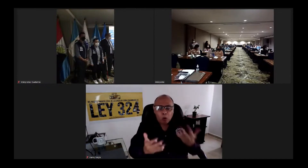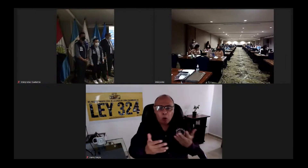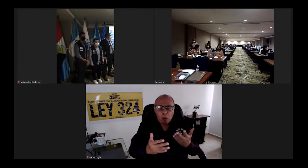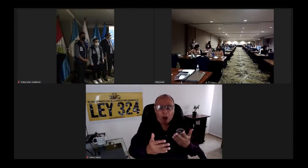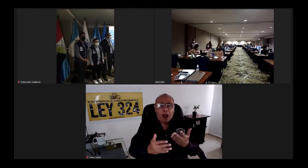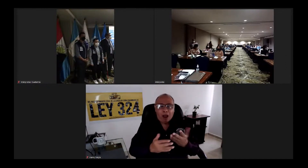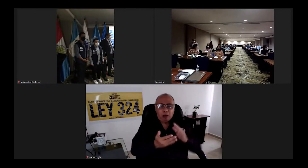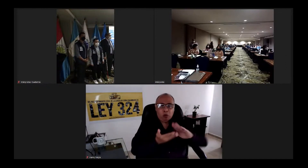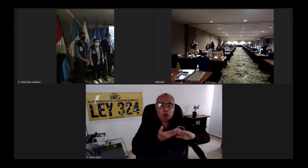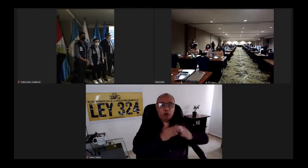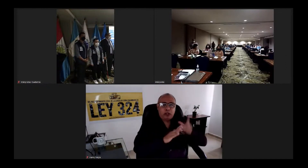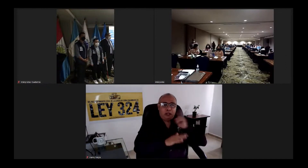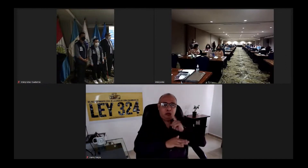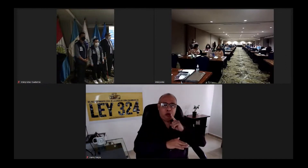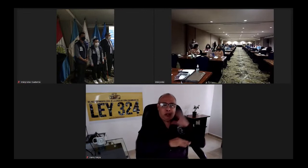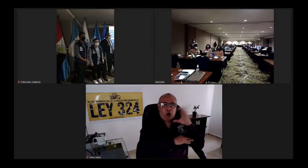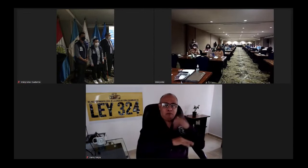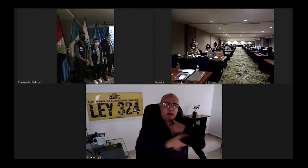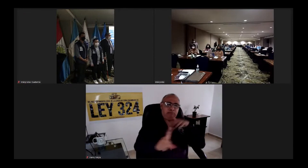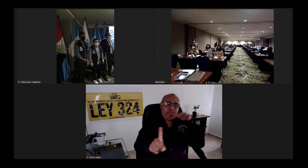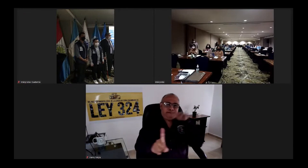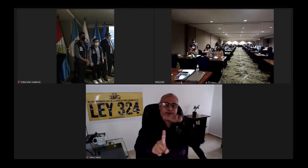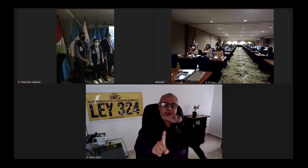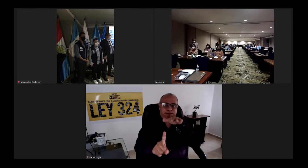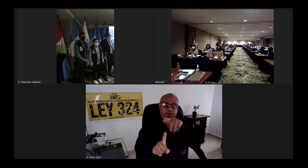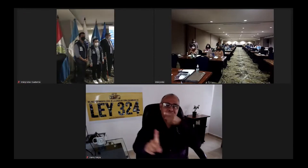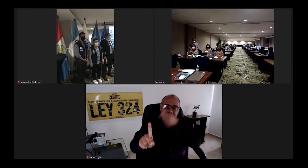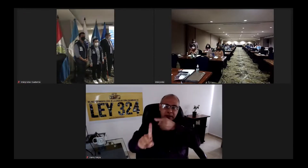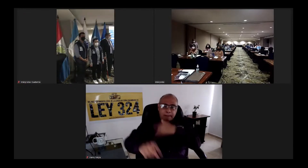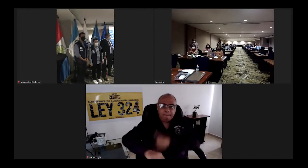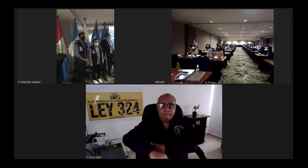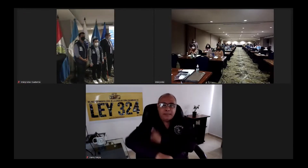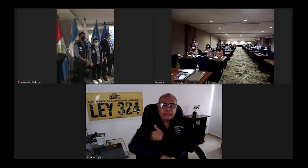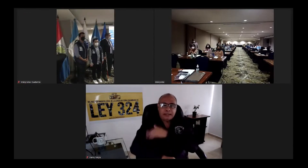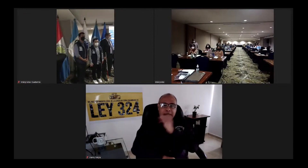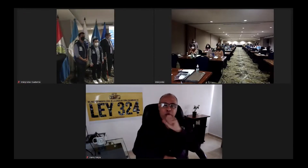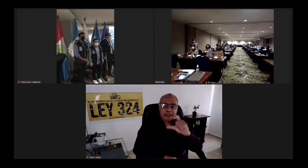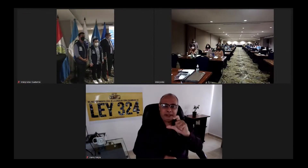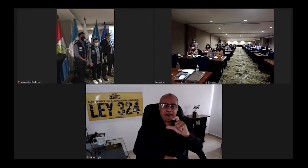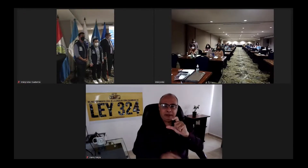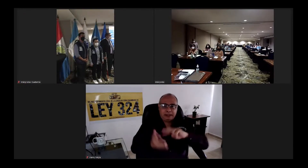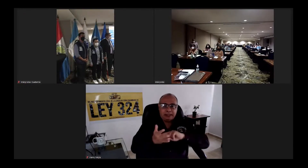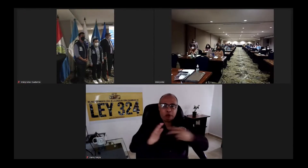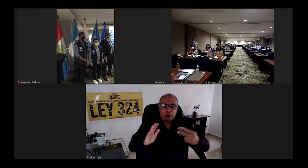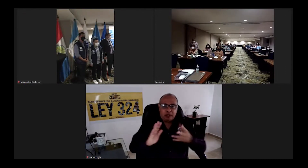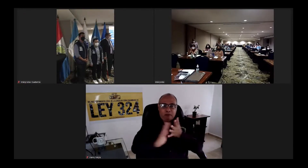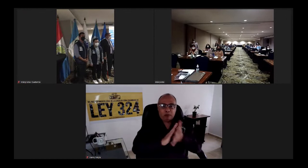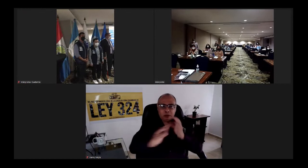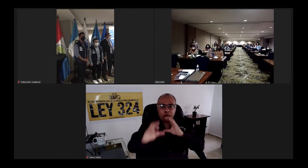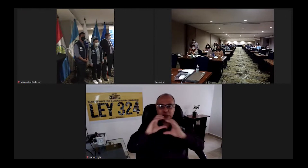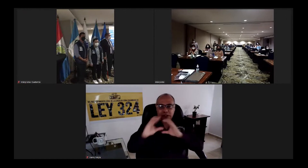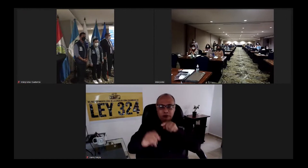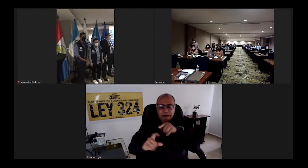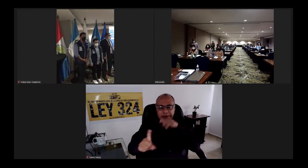El centro de relevo, pues, surge a partir y al interior de la comunidad sorda. Y a partir de esa incidencia que se